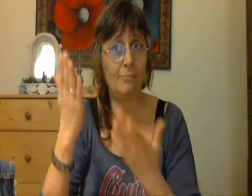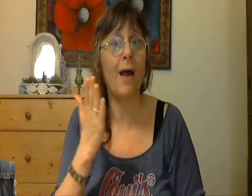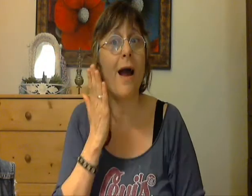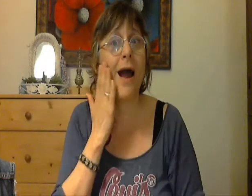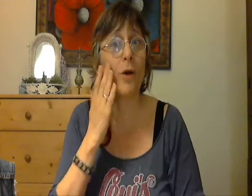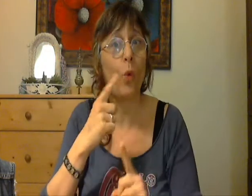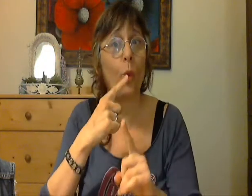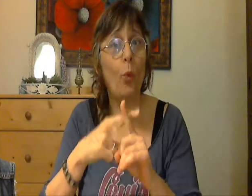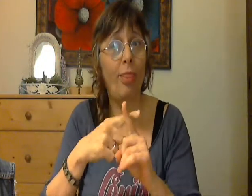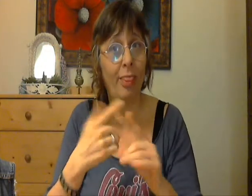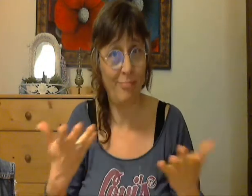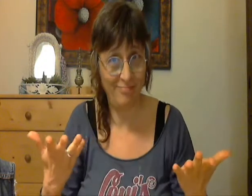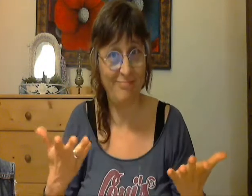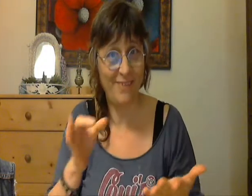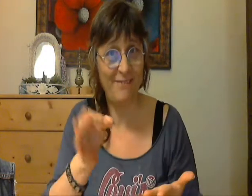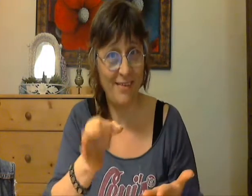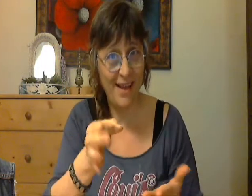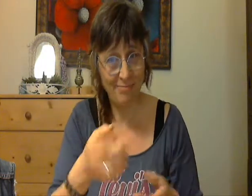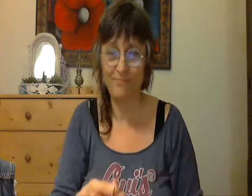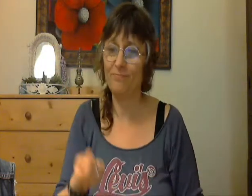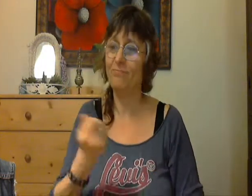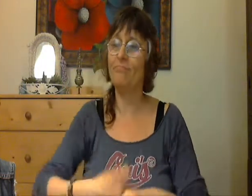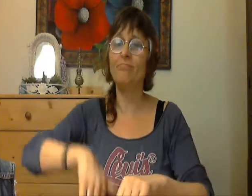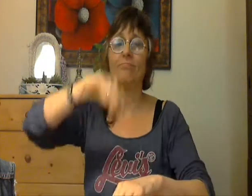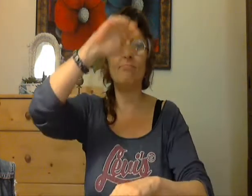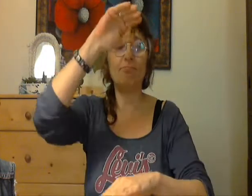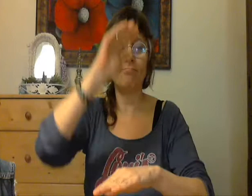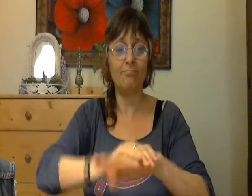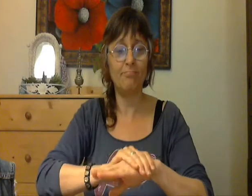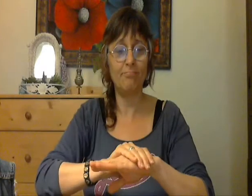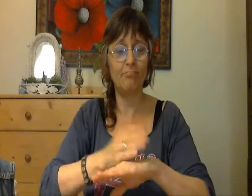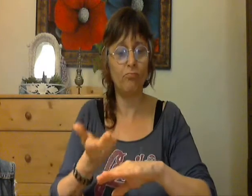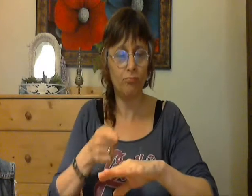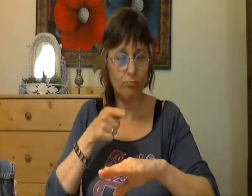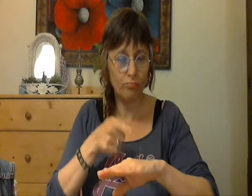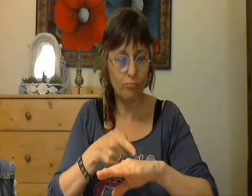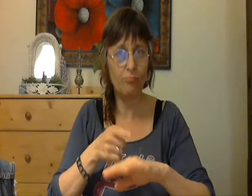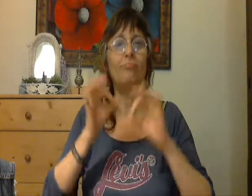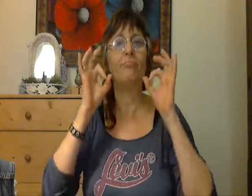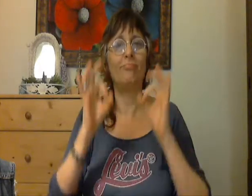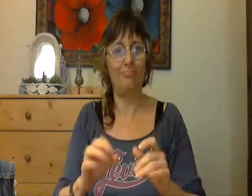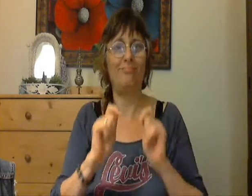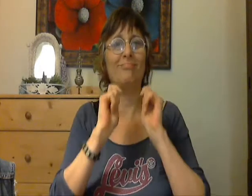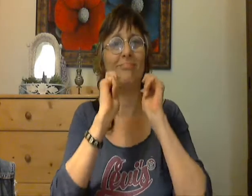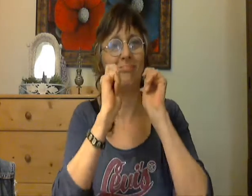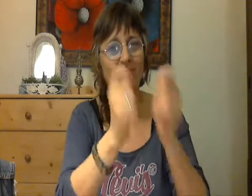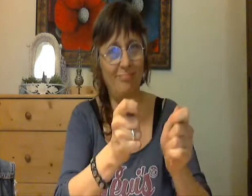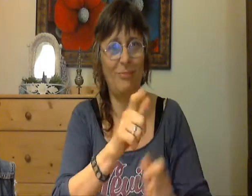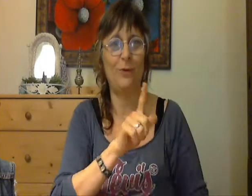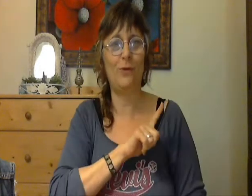que no es el favorito de Barcelona, pero a lo mejor jugar con los partidos. Ha hablado Ronda, ha dicho que